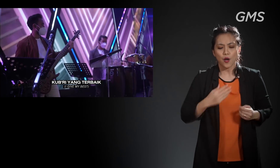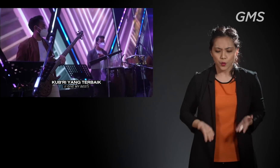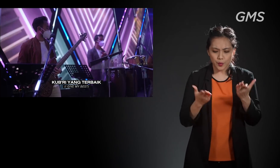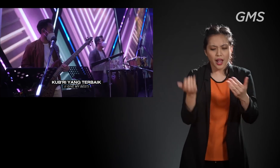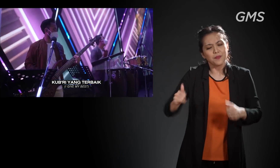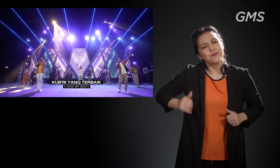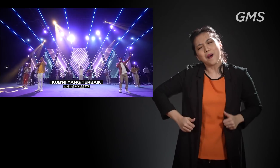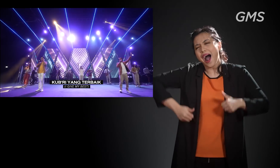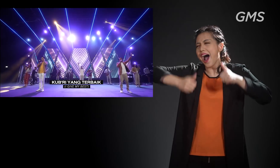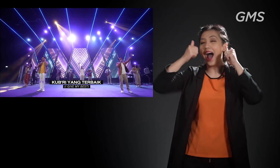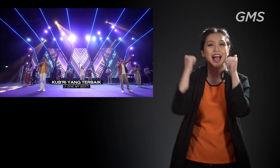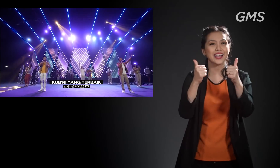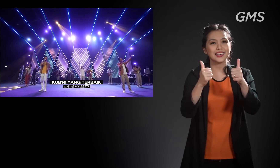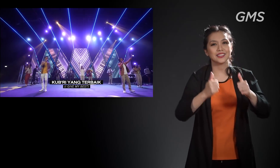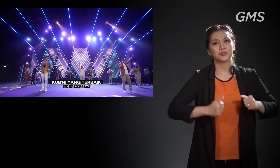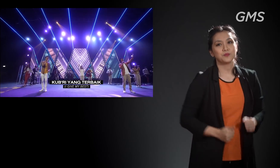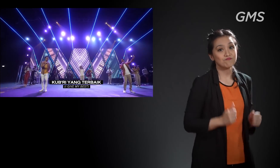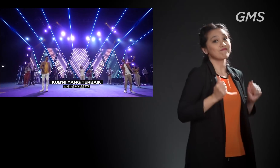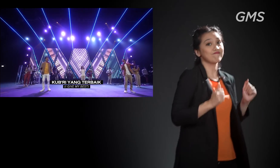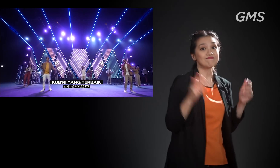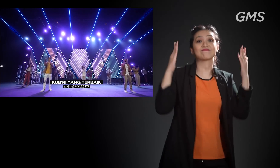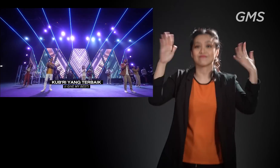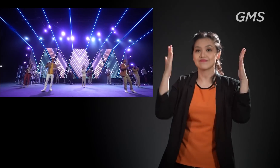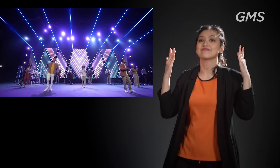Ku beri yang terbaik.